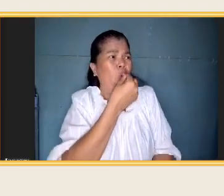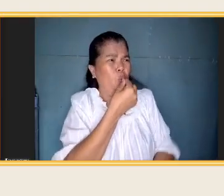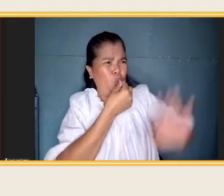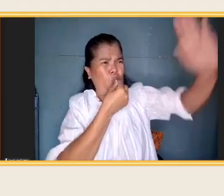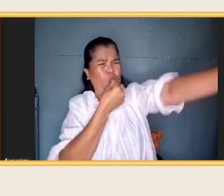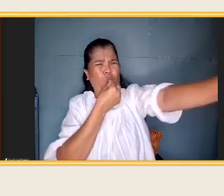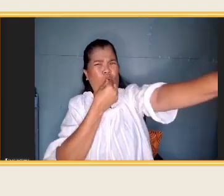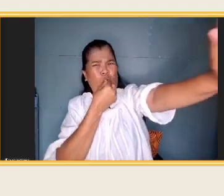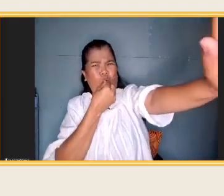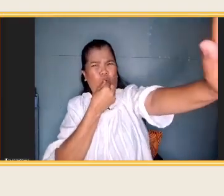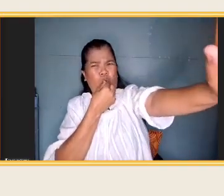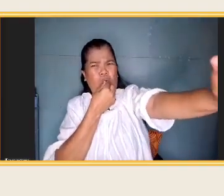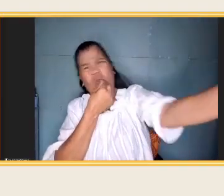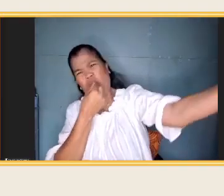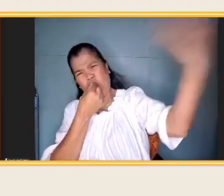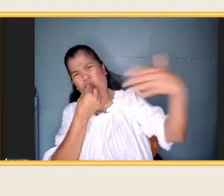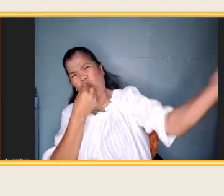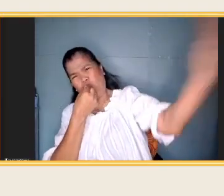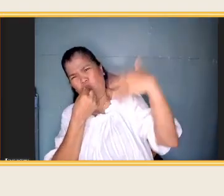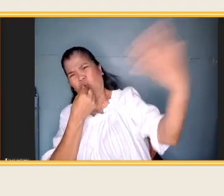Whistle.